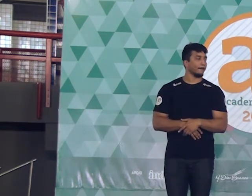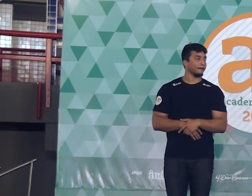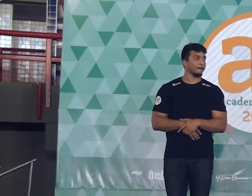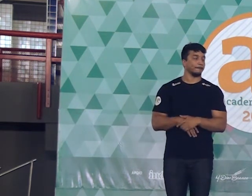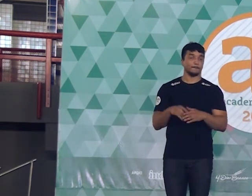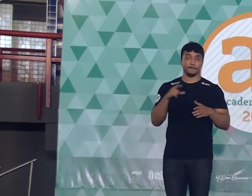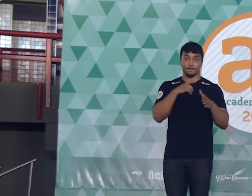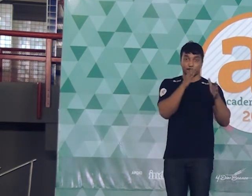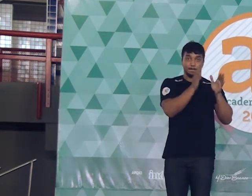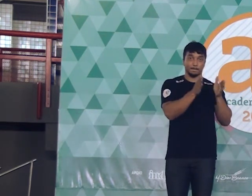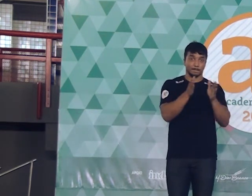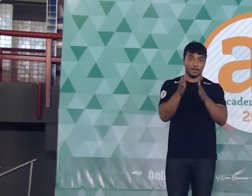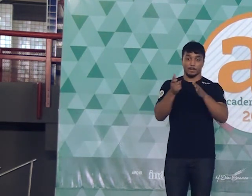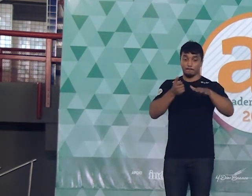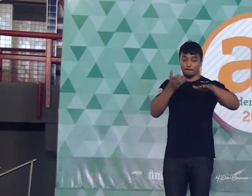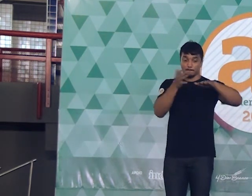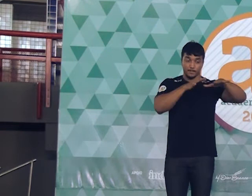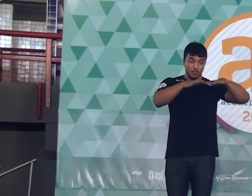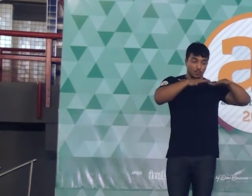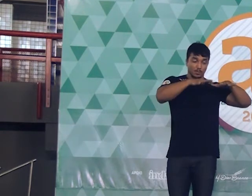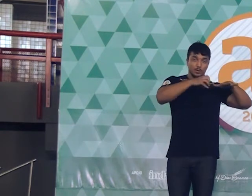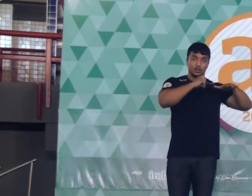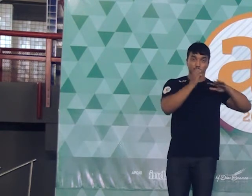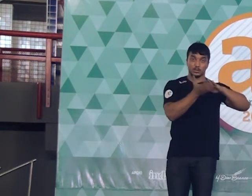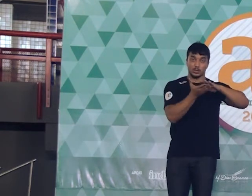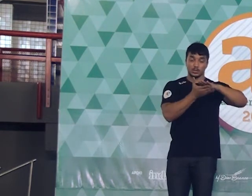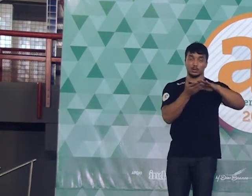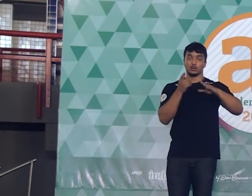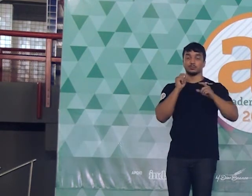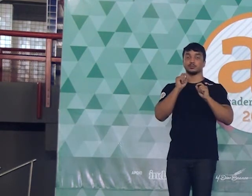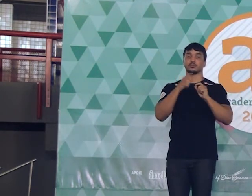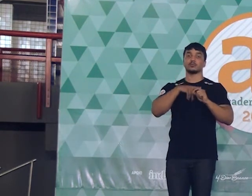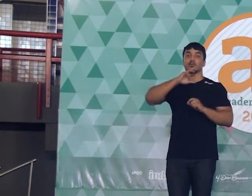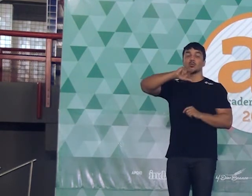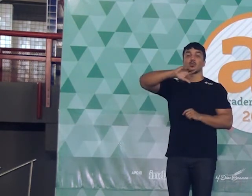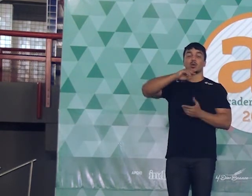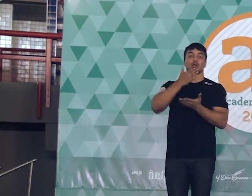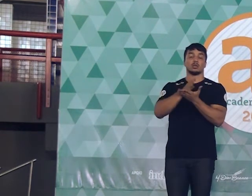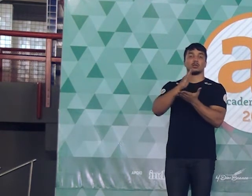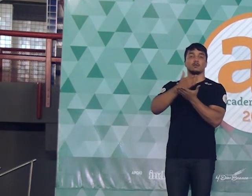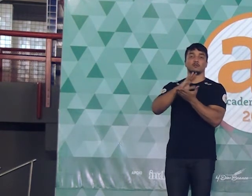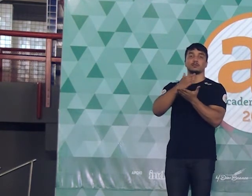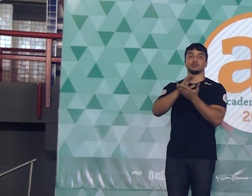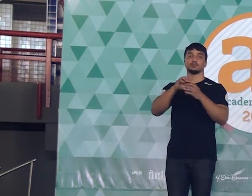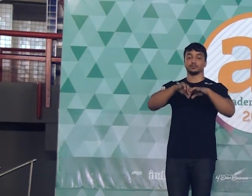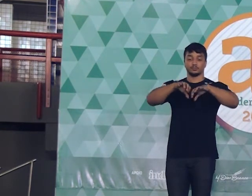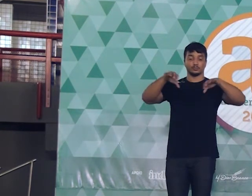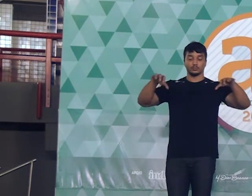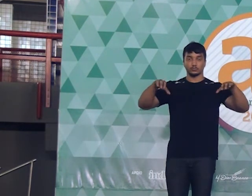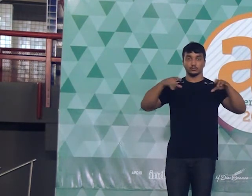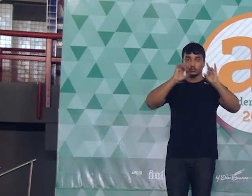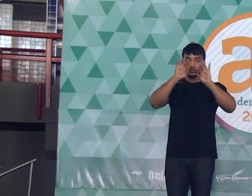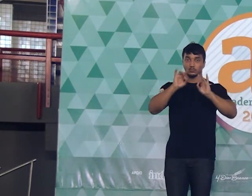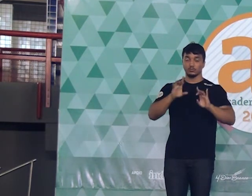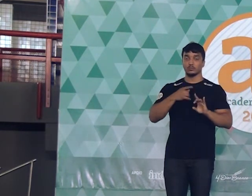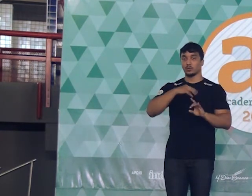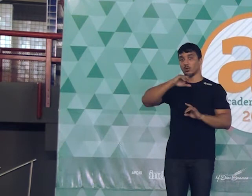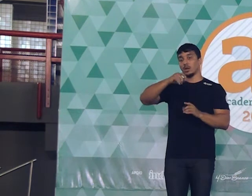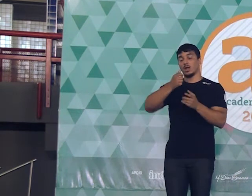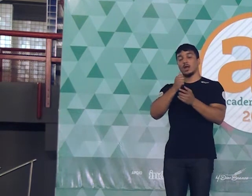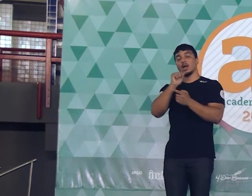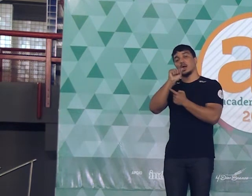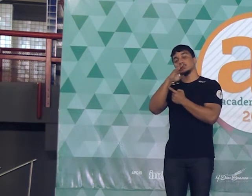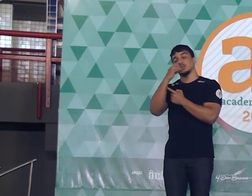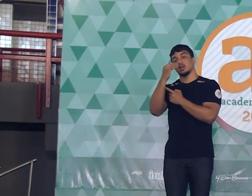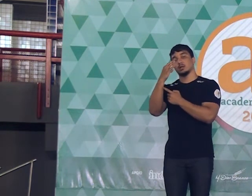a classificação do movimento em acelerado e retardado não tem nenhuma relação exclusiva com o sinal da